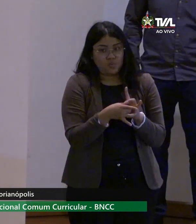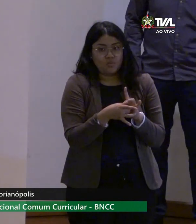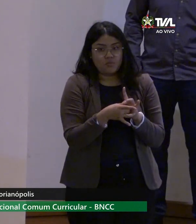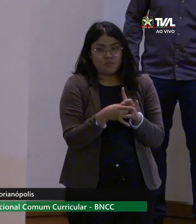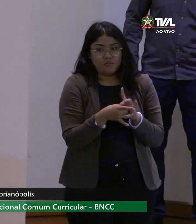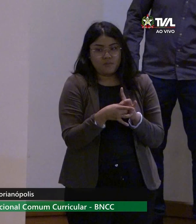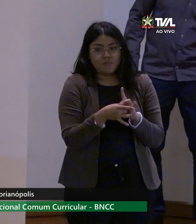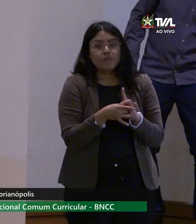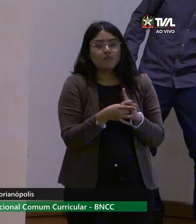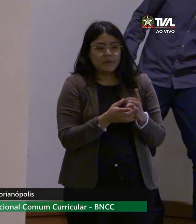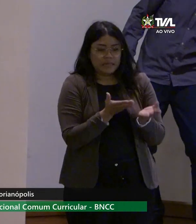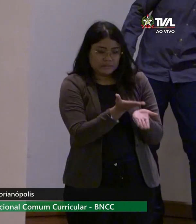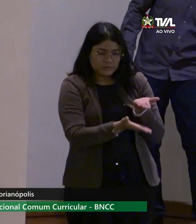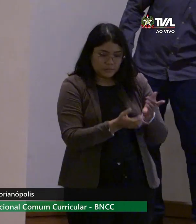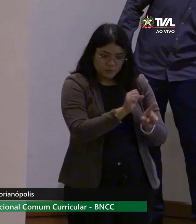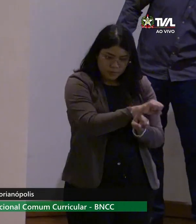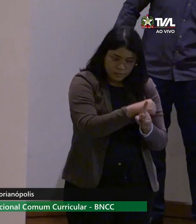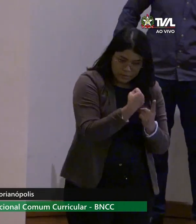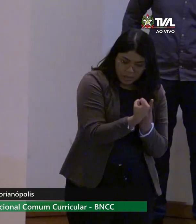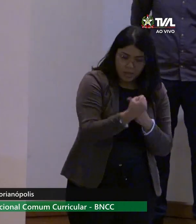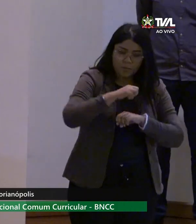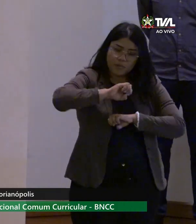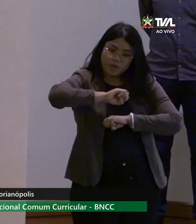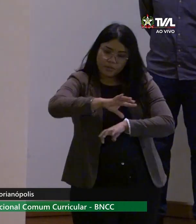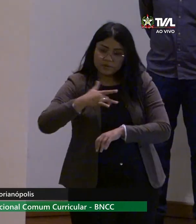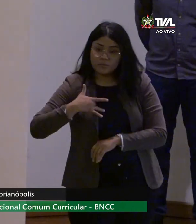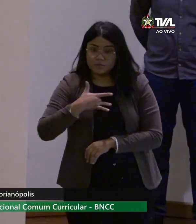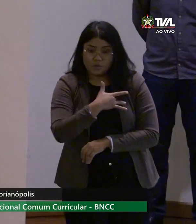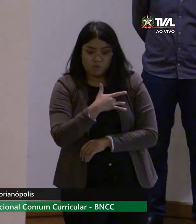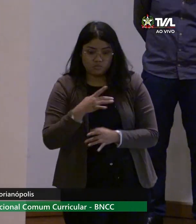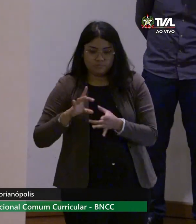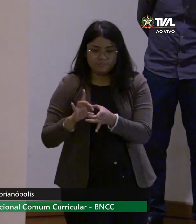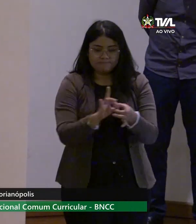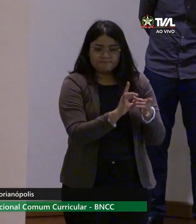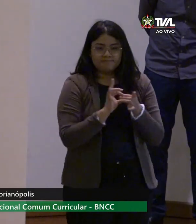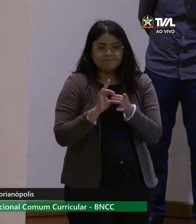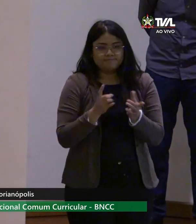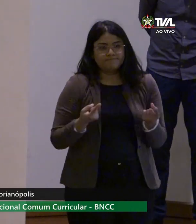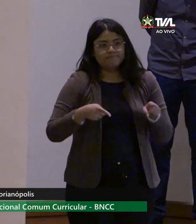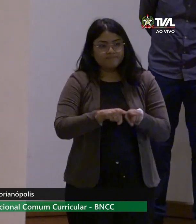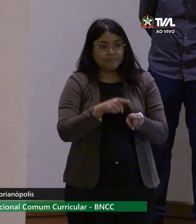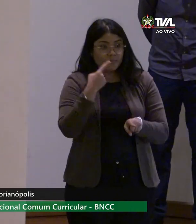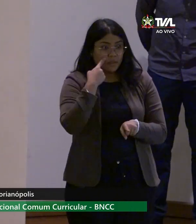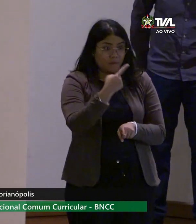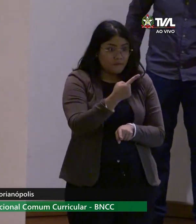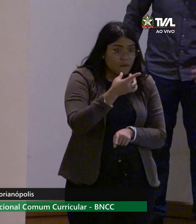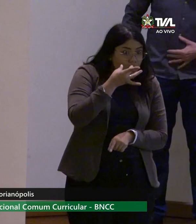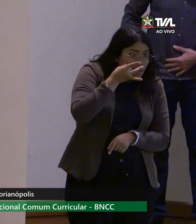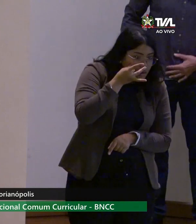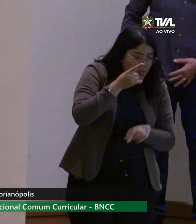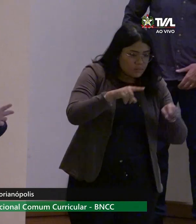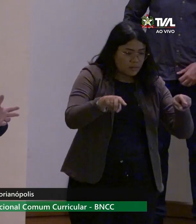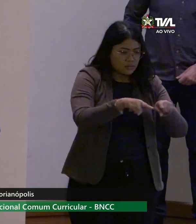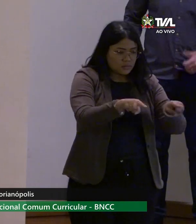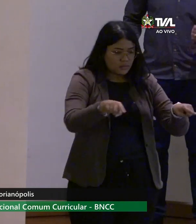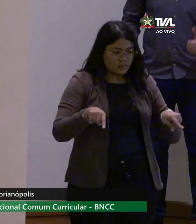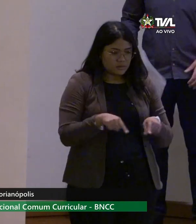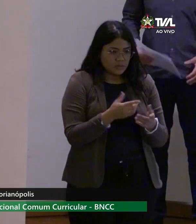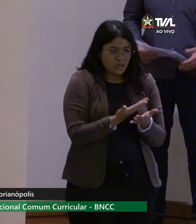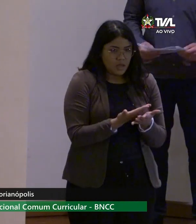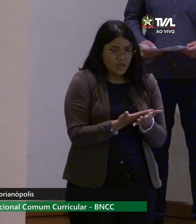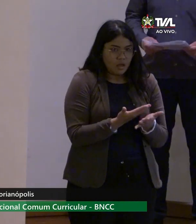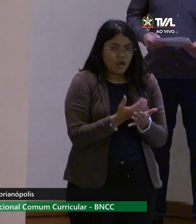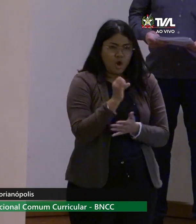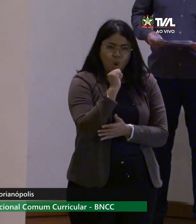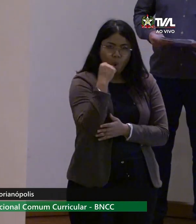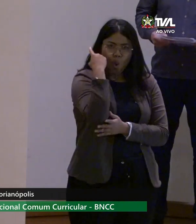Assistência Social educação e saúde e eu aqui vocês veem sala de aula para o conviver com as crianças durante 8 10